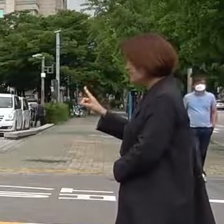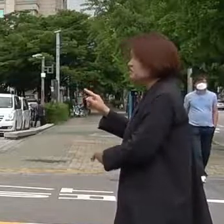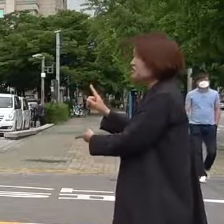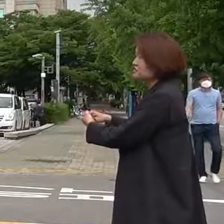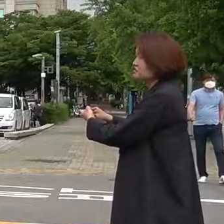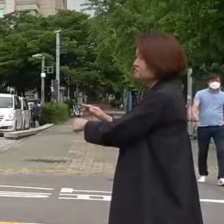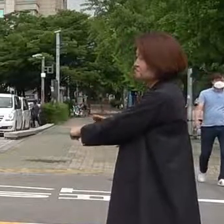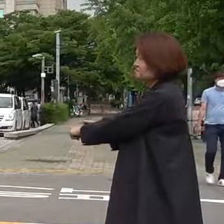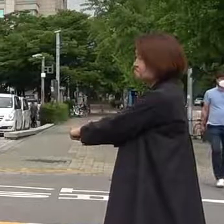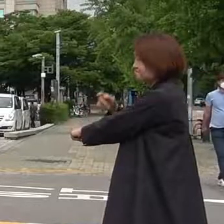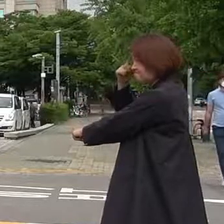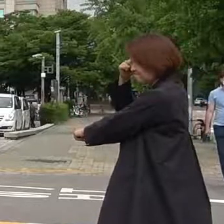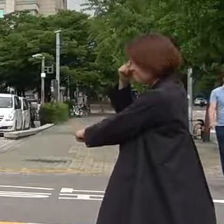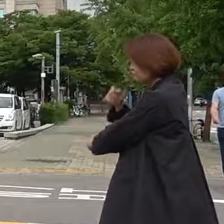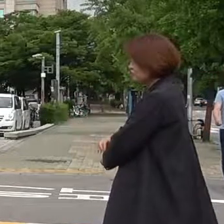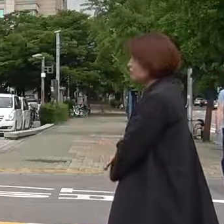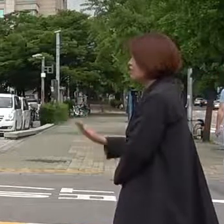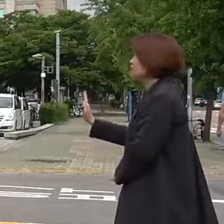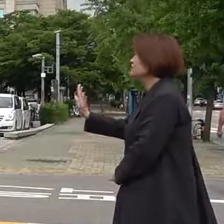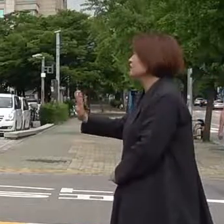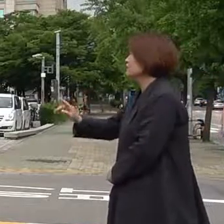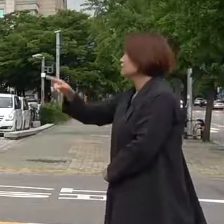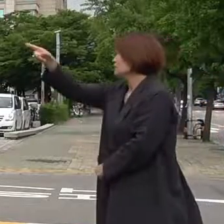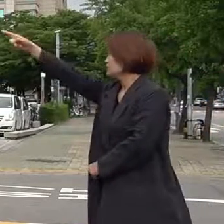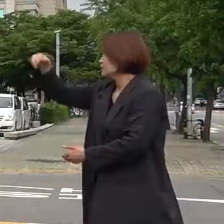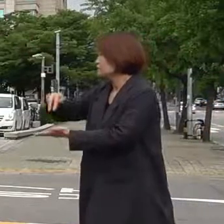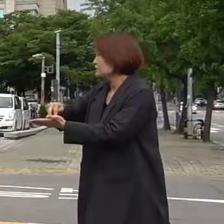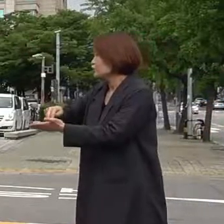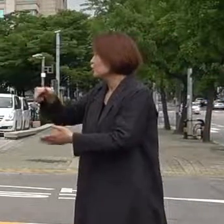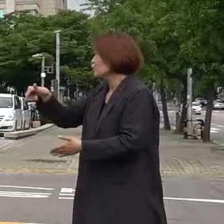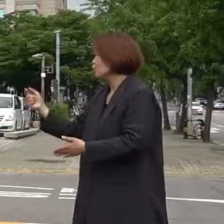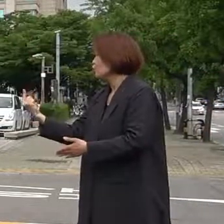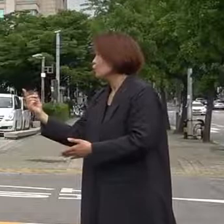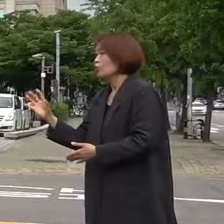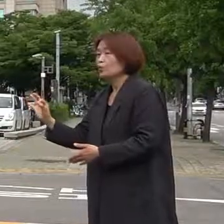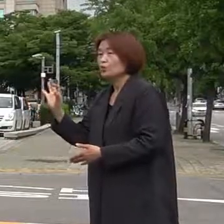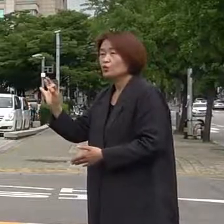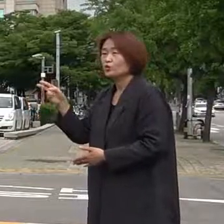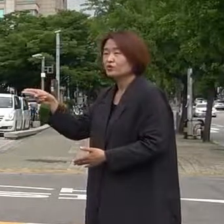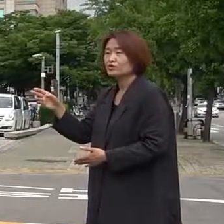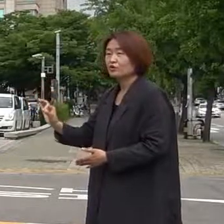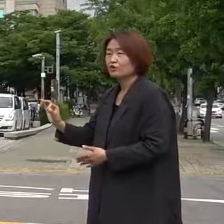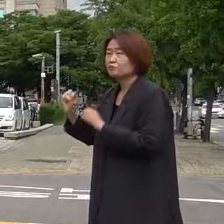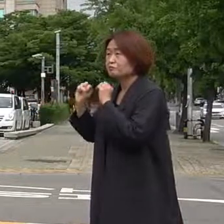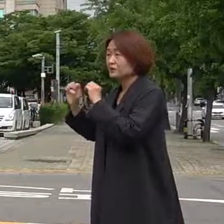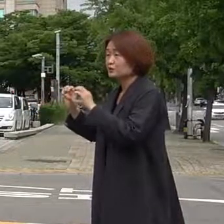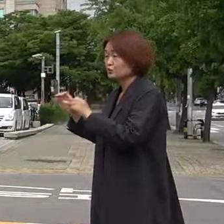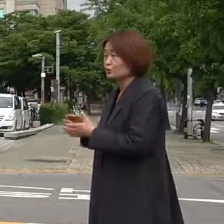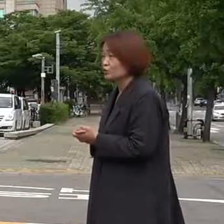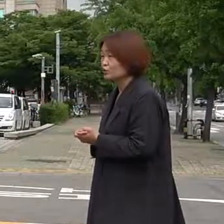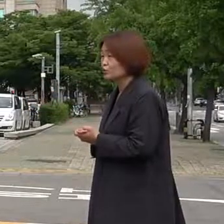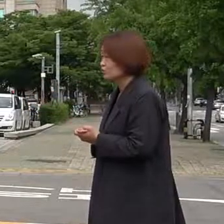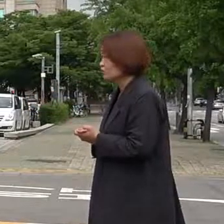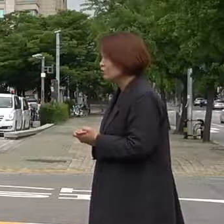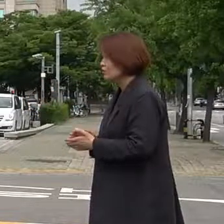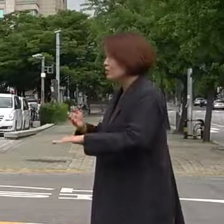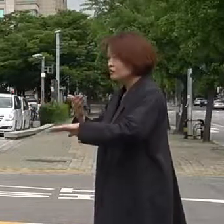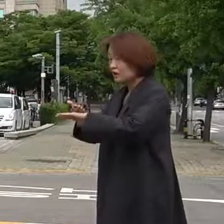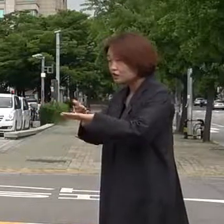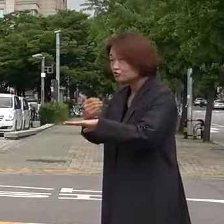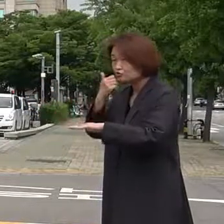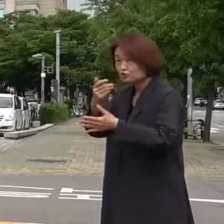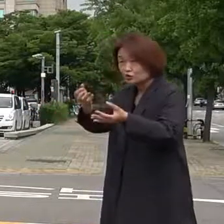하겠다고 하지만 이건 공영방송으로서 할 얘기는 아닌 것 같습니다. 왜냐하면 공영방송은 다른 그 시청자들의 문제를